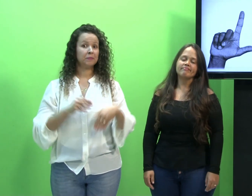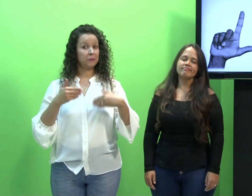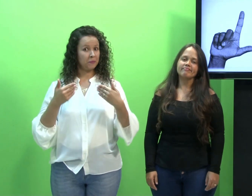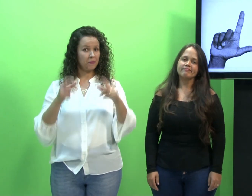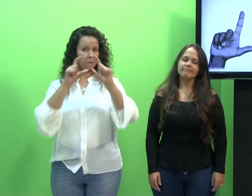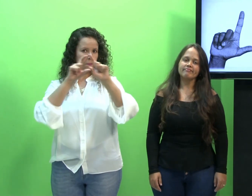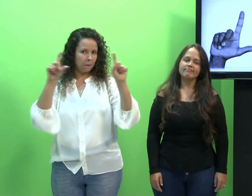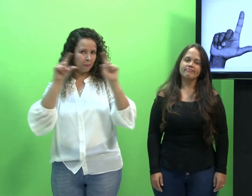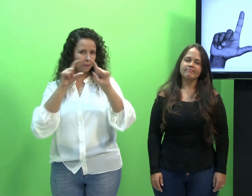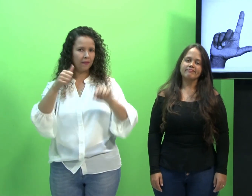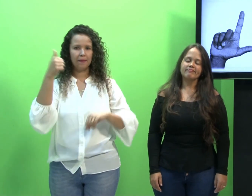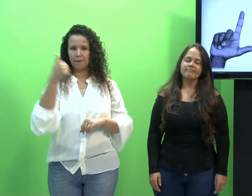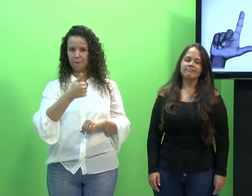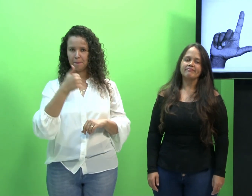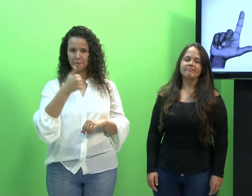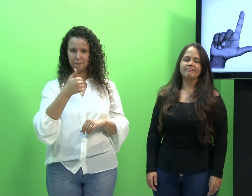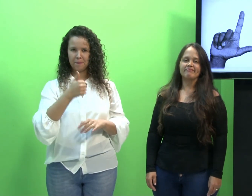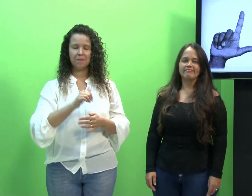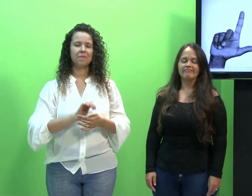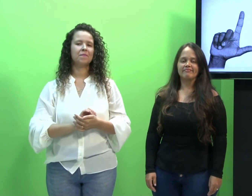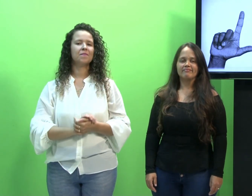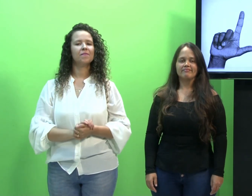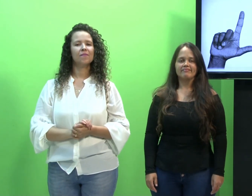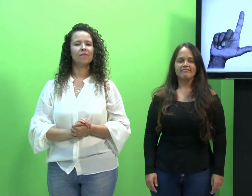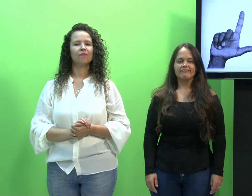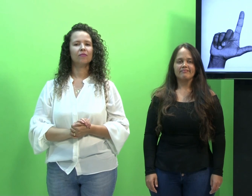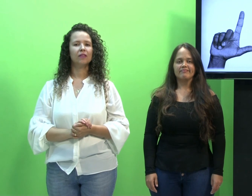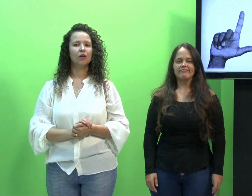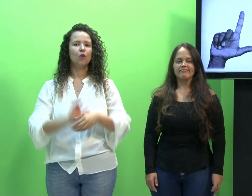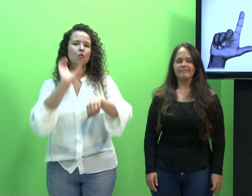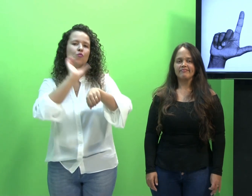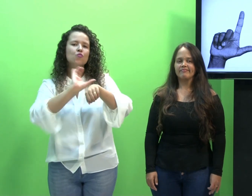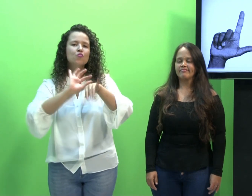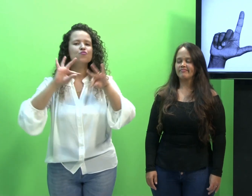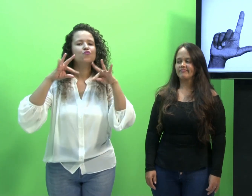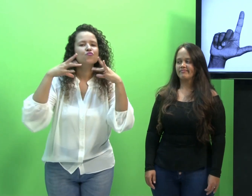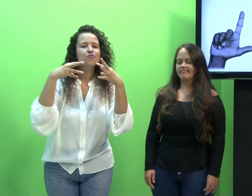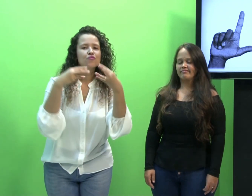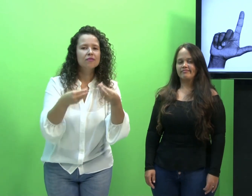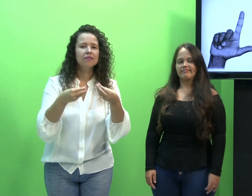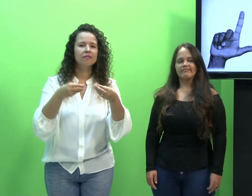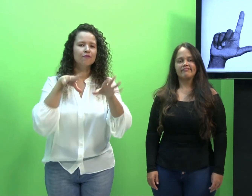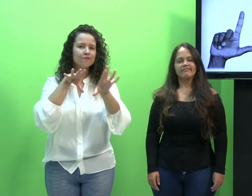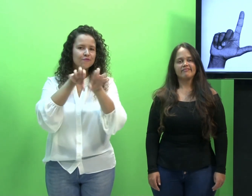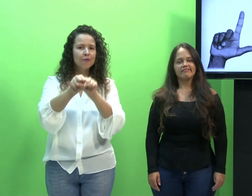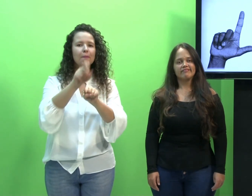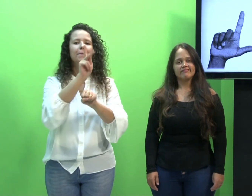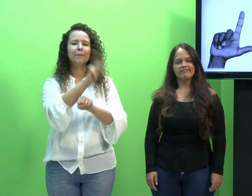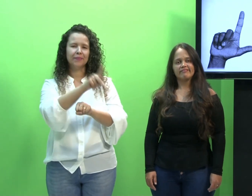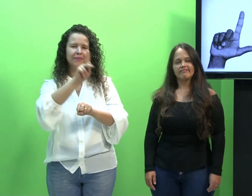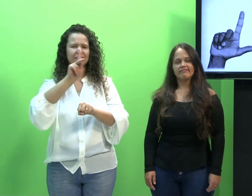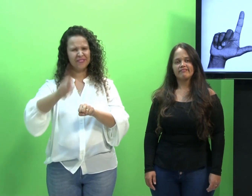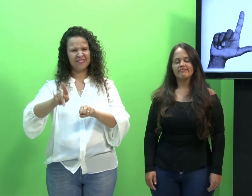Parágrafo 1º. Todos os cursos de licenciatura, nas diferentes áreas